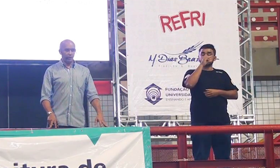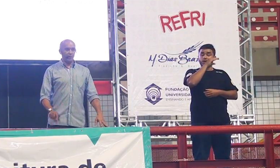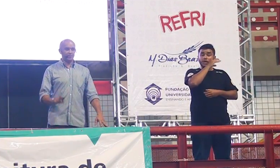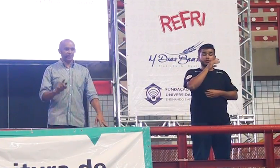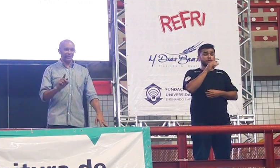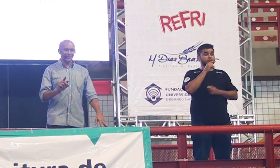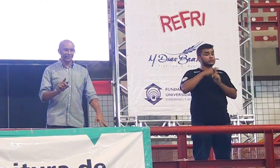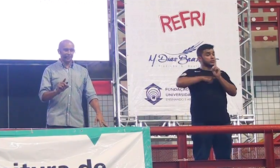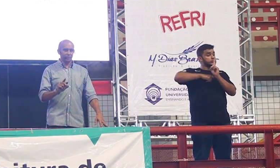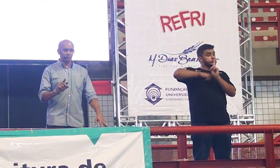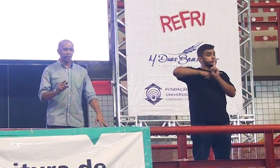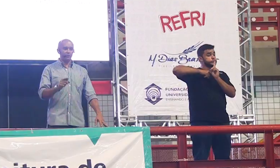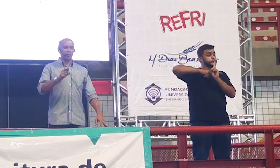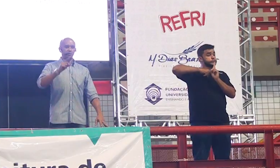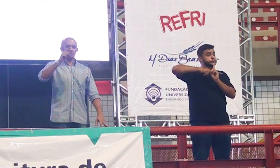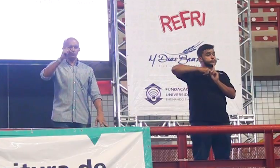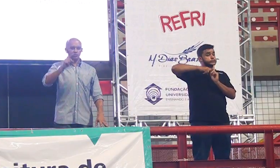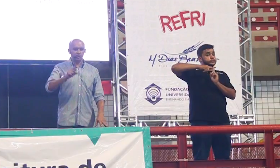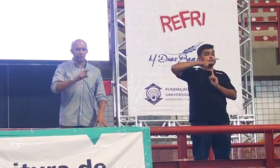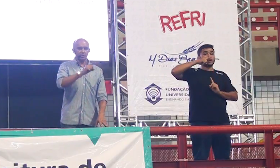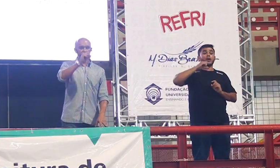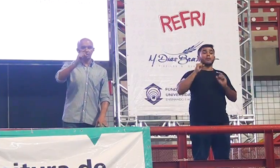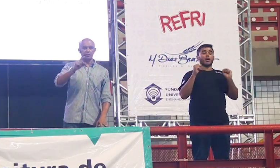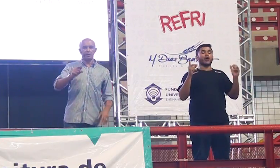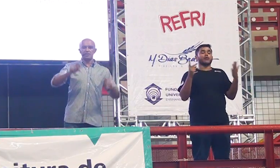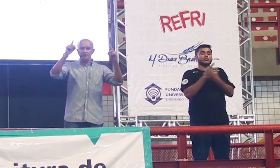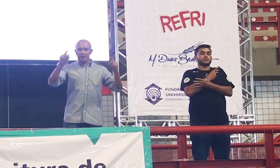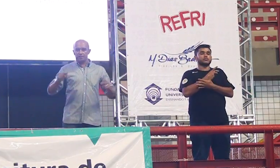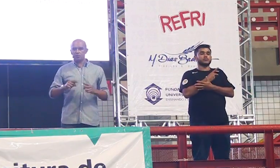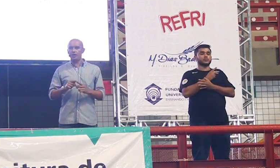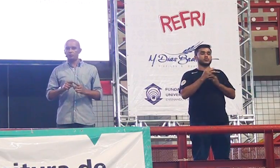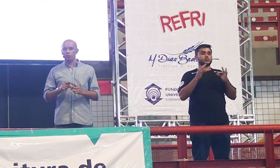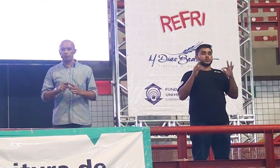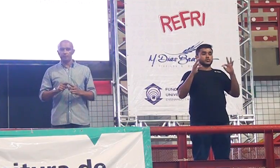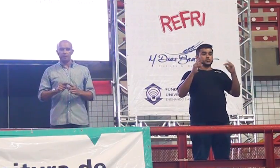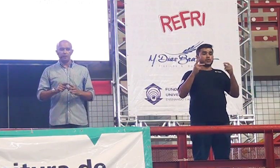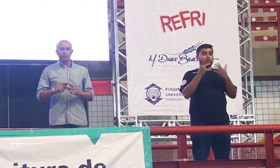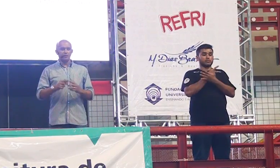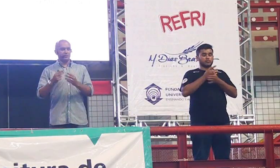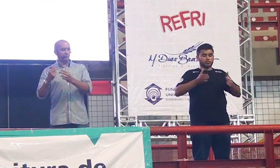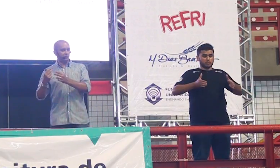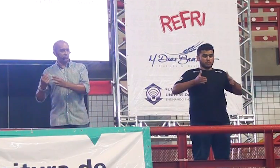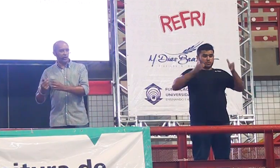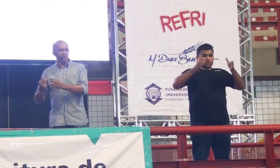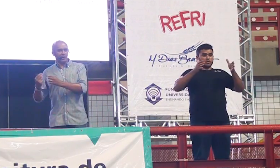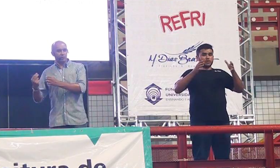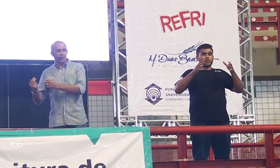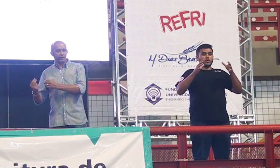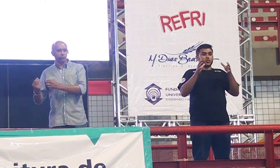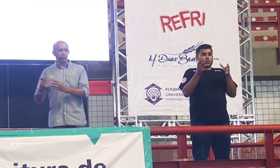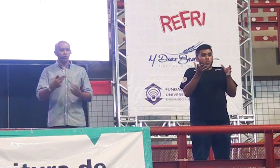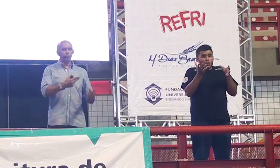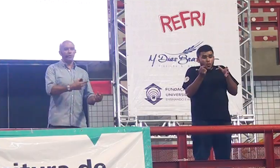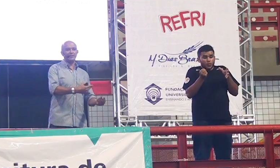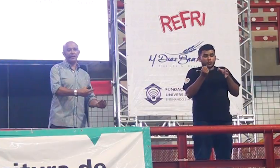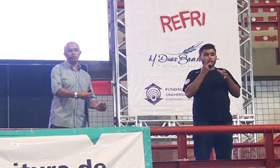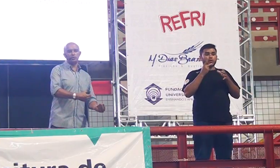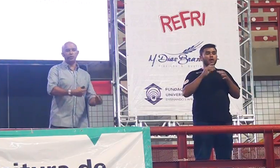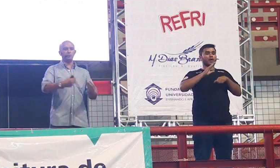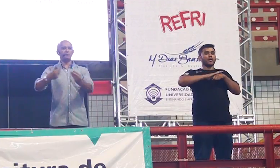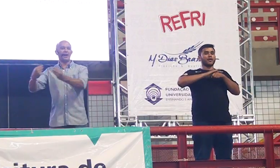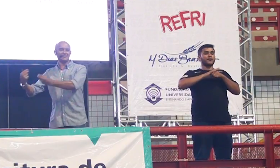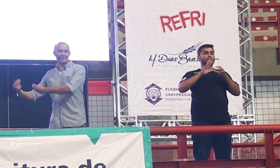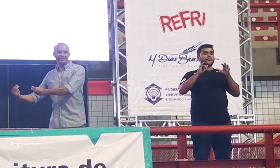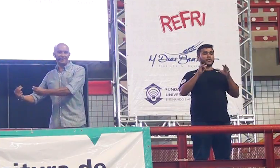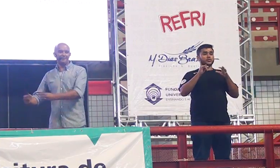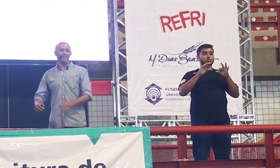muito. Ele esquenta tanto que ele pode fundir as paredes do reator. Se fundir a parede do reator, o material de